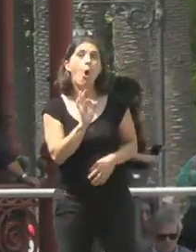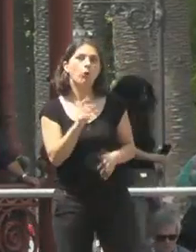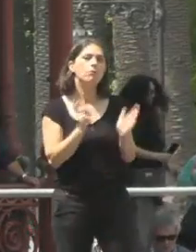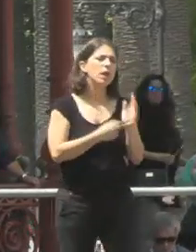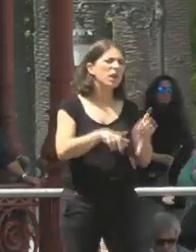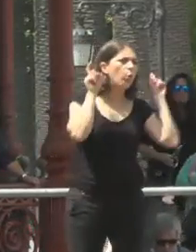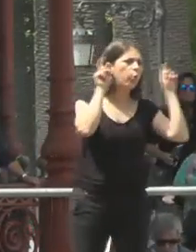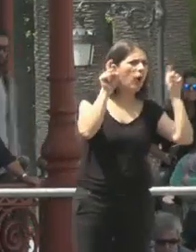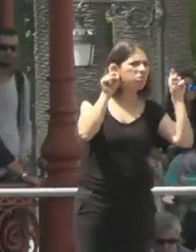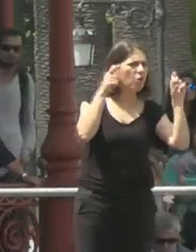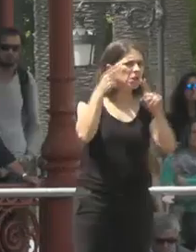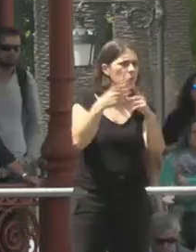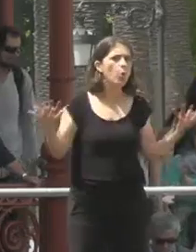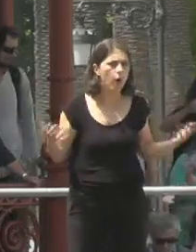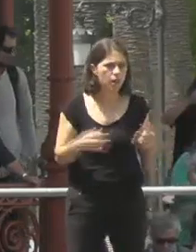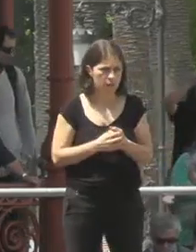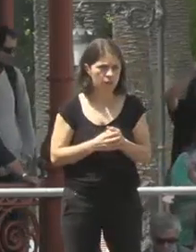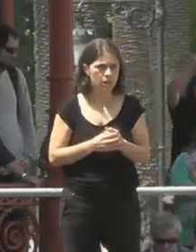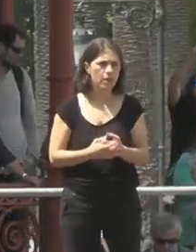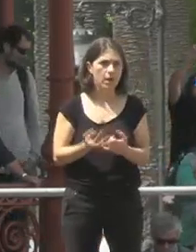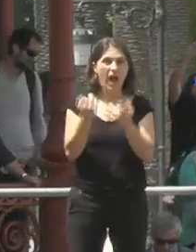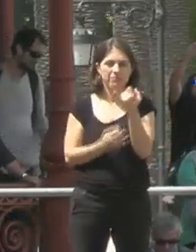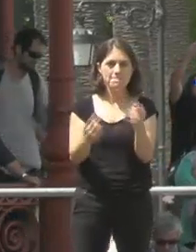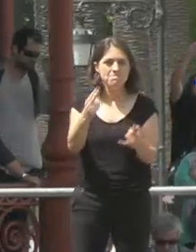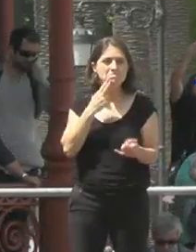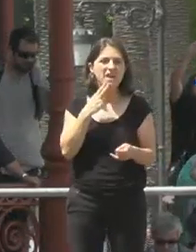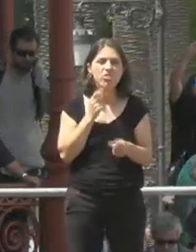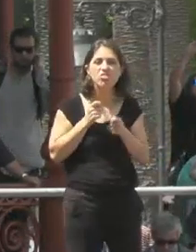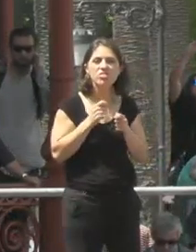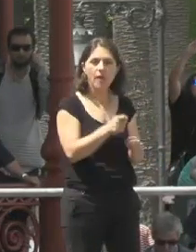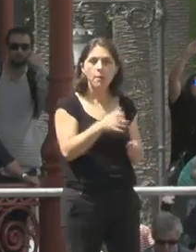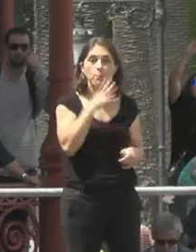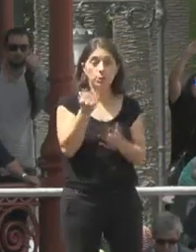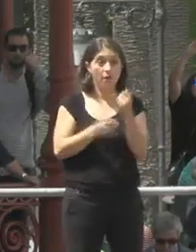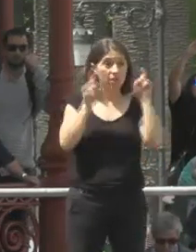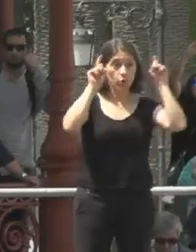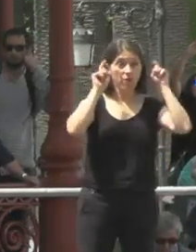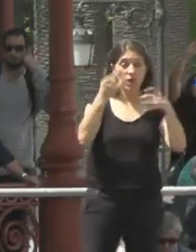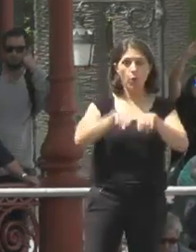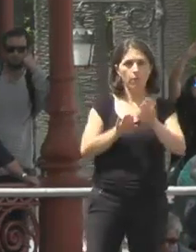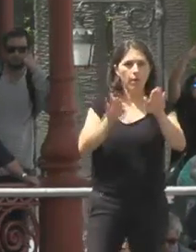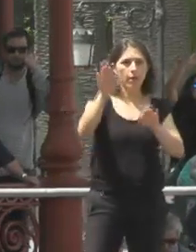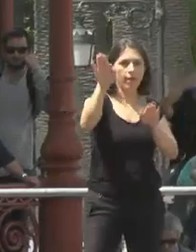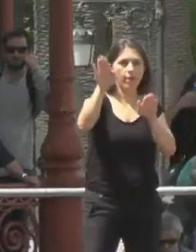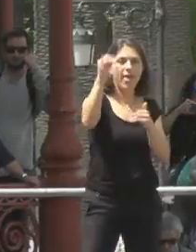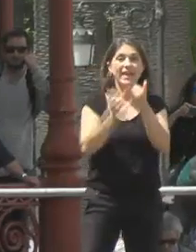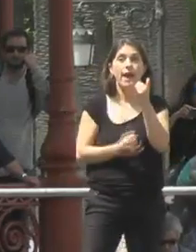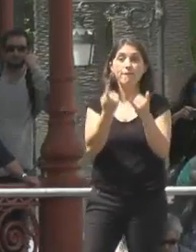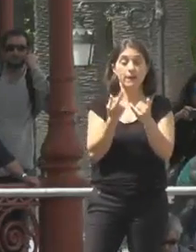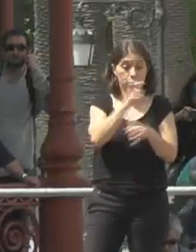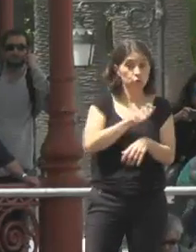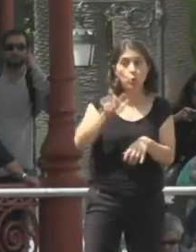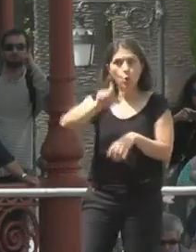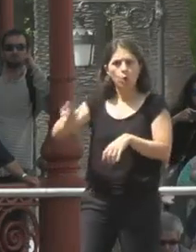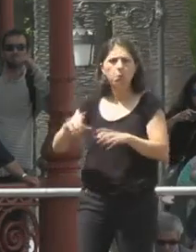educación. ¿Para qué está pensada la ley de educación? Para generar miedo. ¿Por qué? Una educación de doble velocidad, donde unos pocos tengan una educación